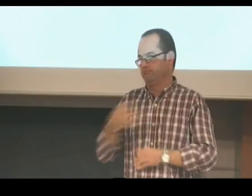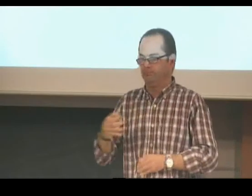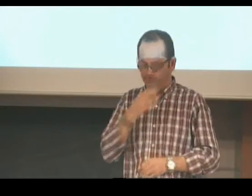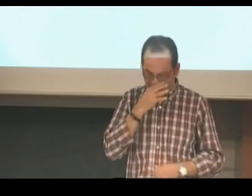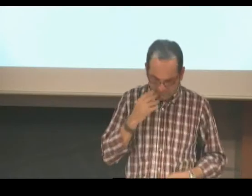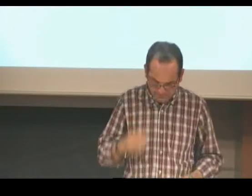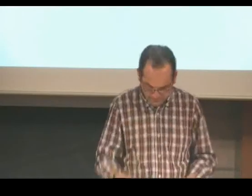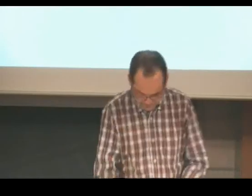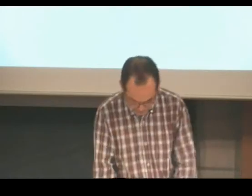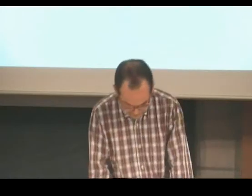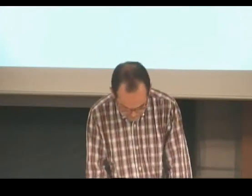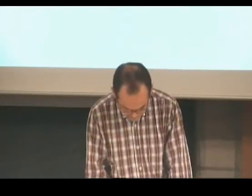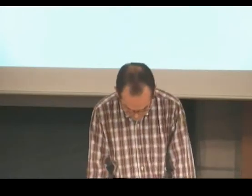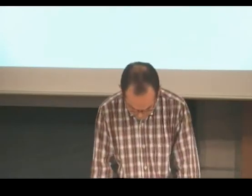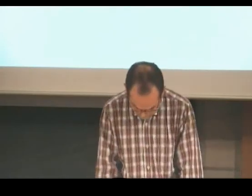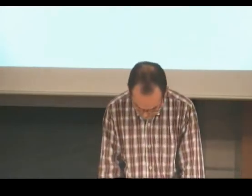treball original.